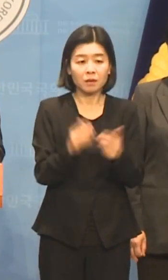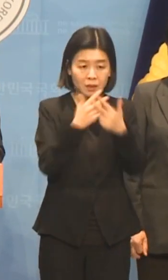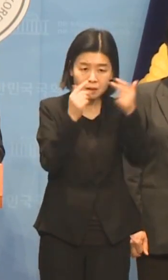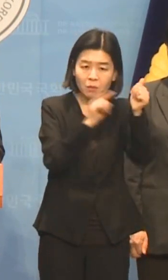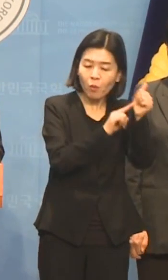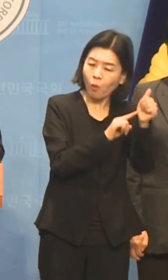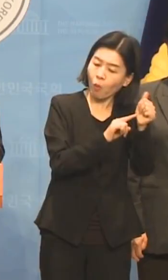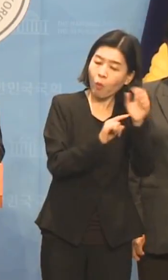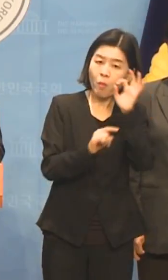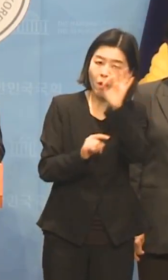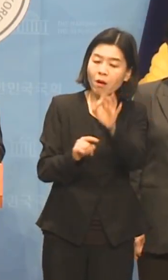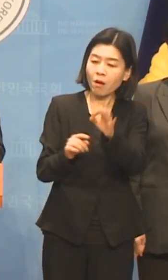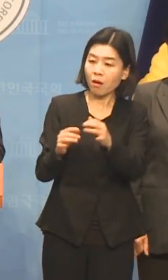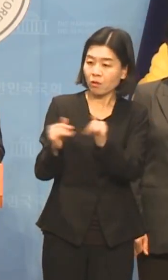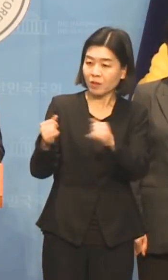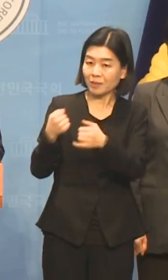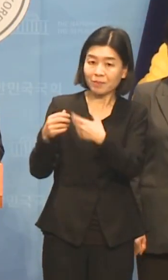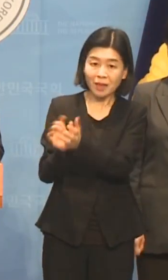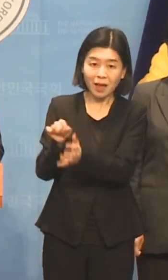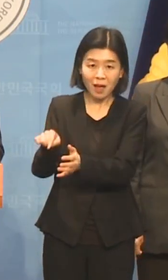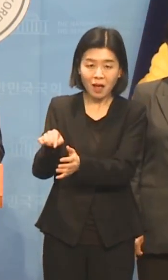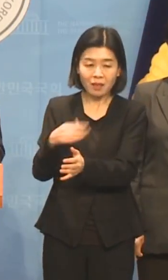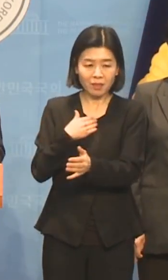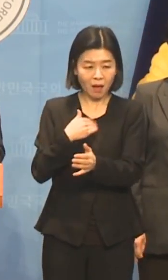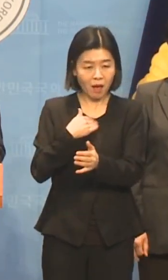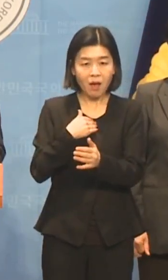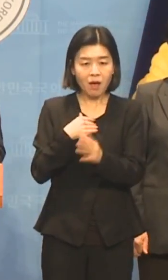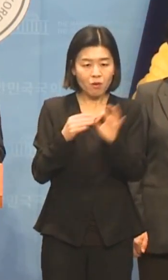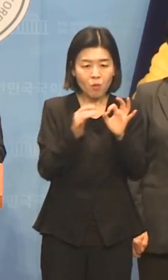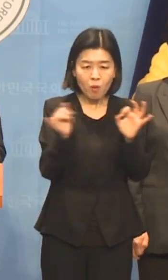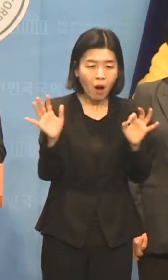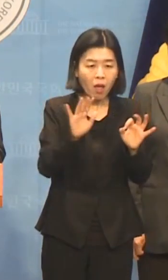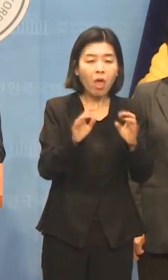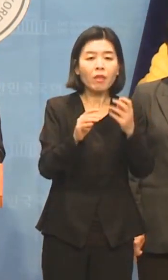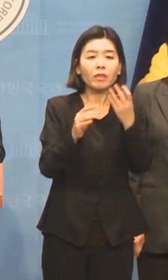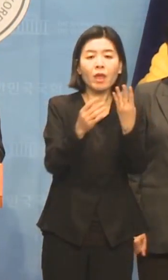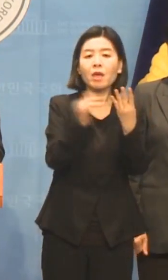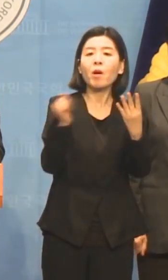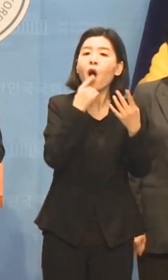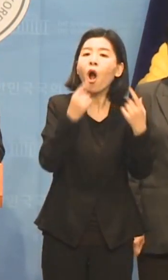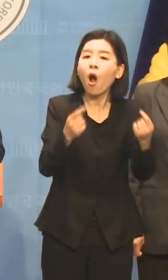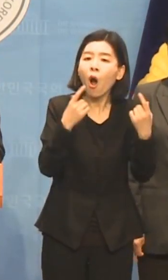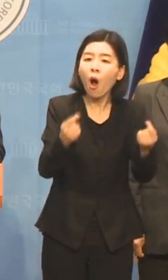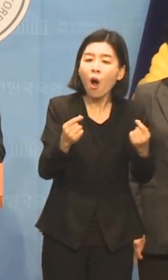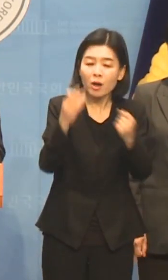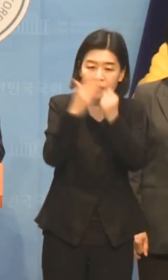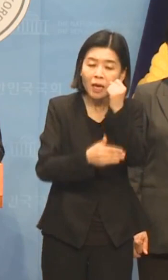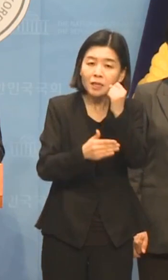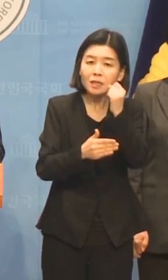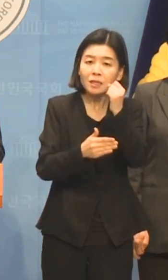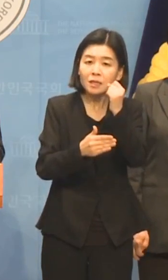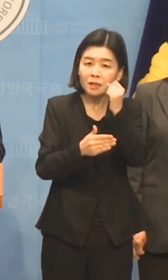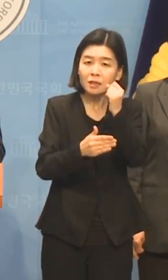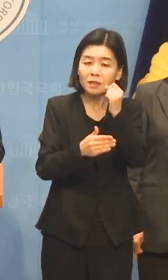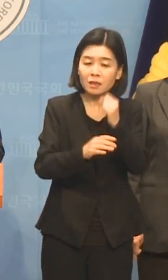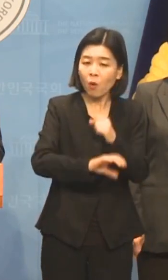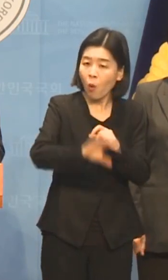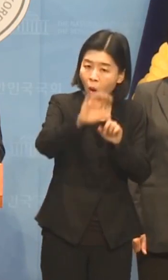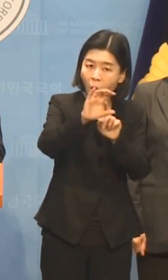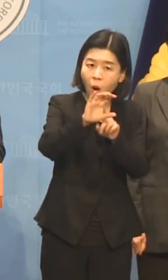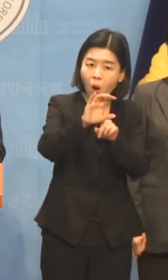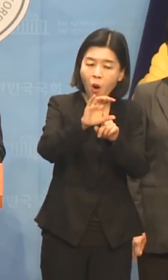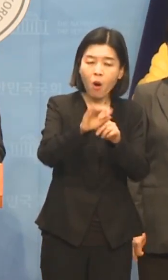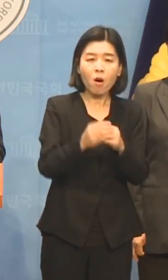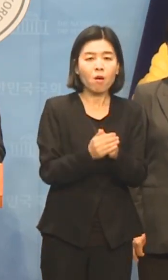인터뷰에서 국힘에서 4명이 골프를 친 것처럼 사진을 공개했는데 확인해보니 단체